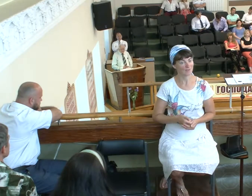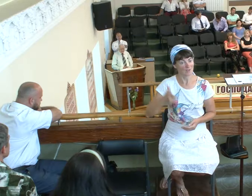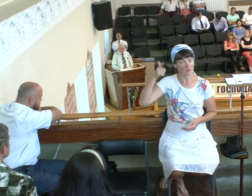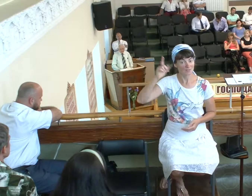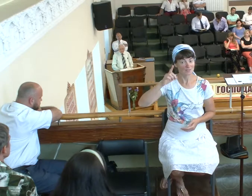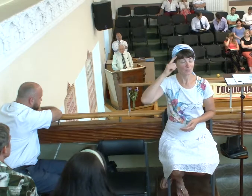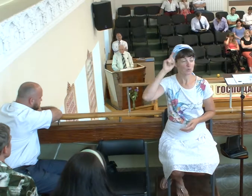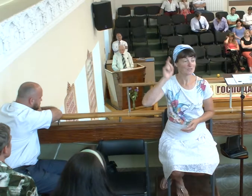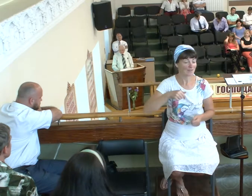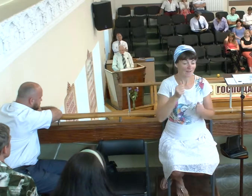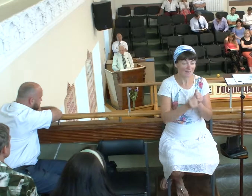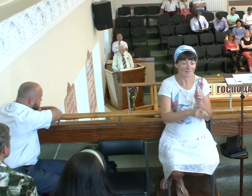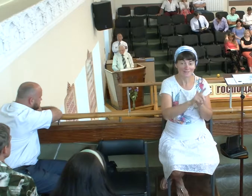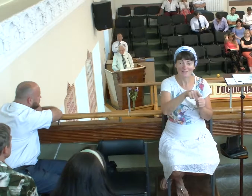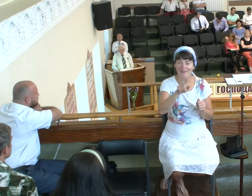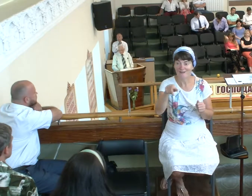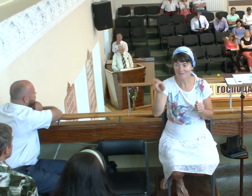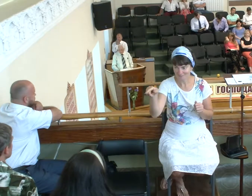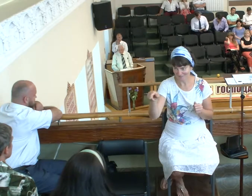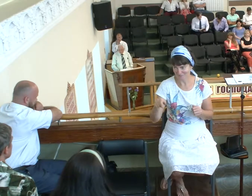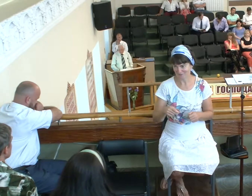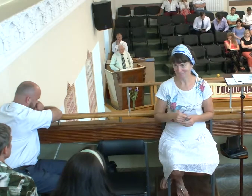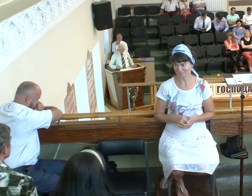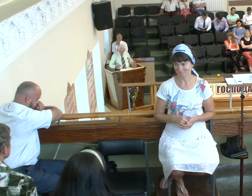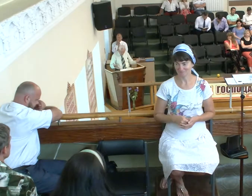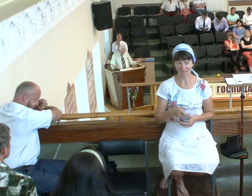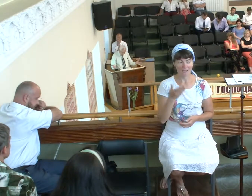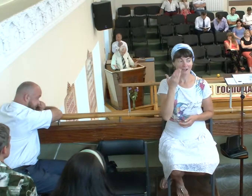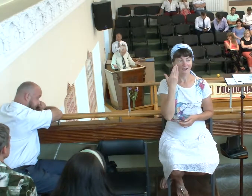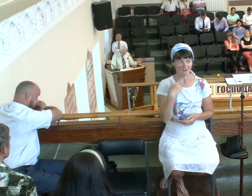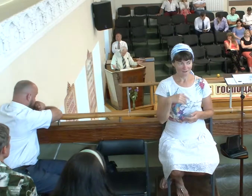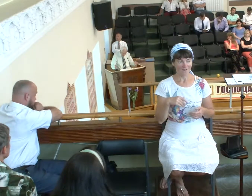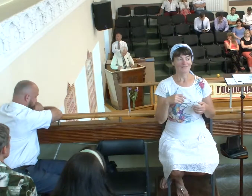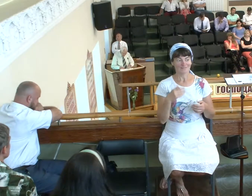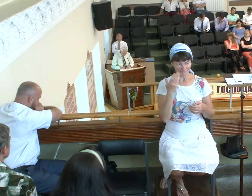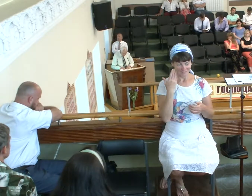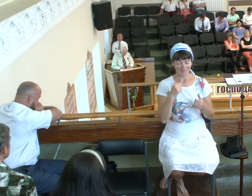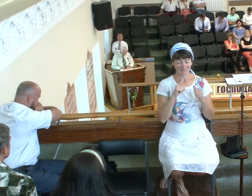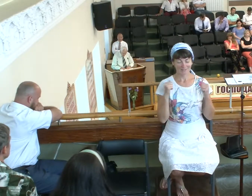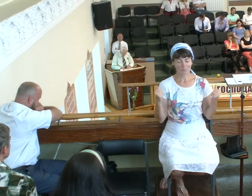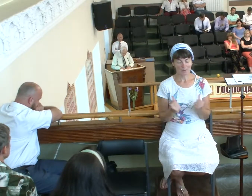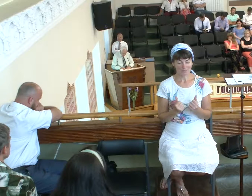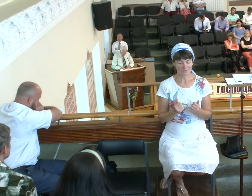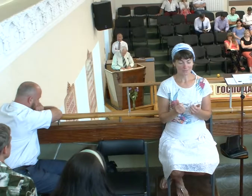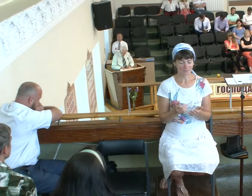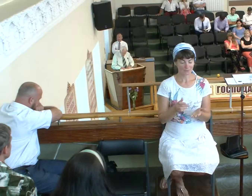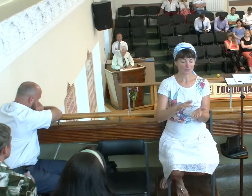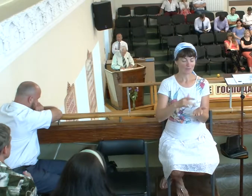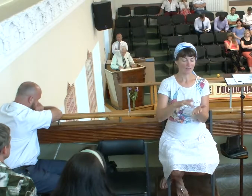Господь знает каждого из нас. Когда я смотрю список нашей церкви,